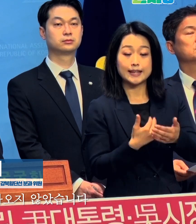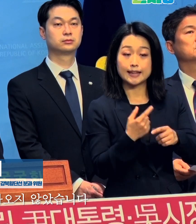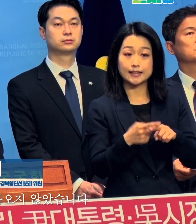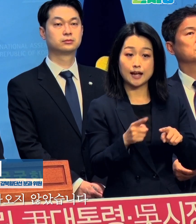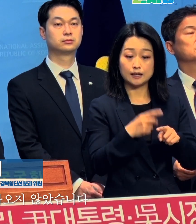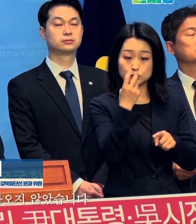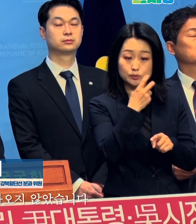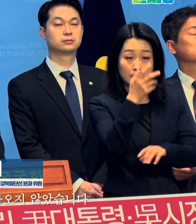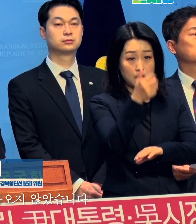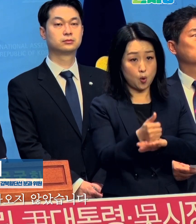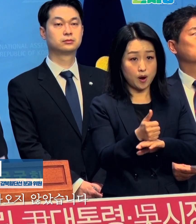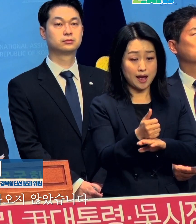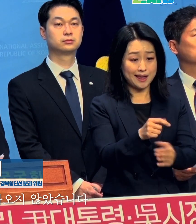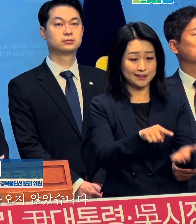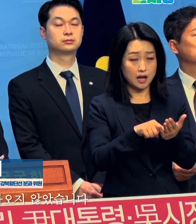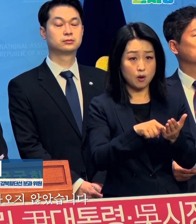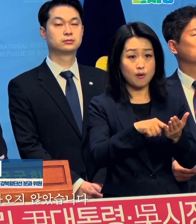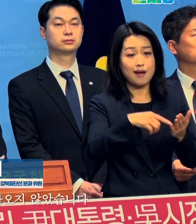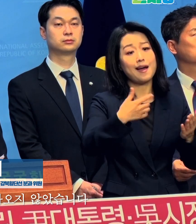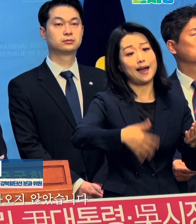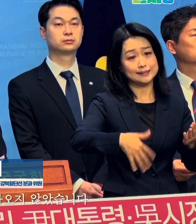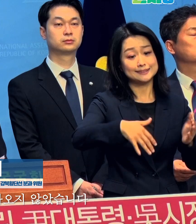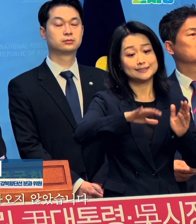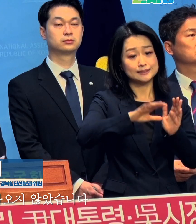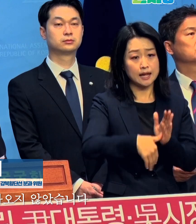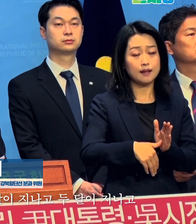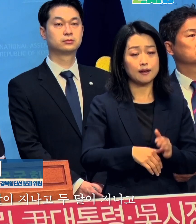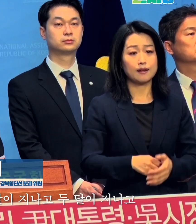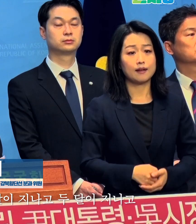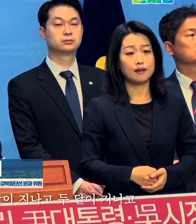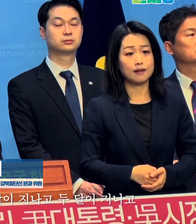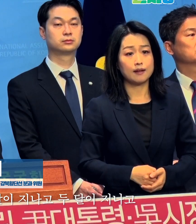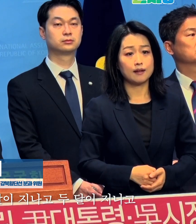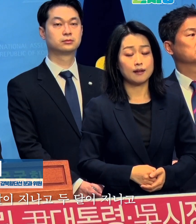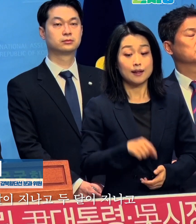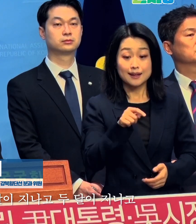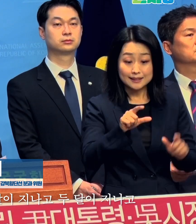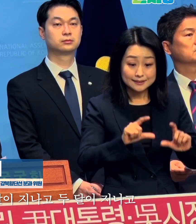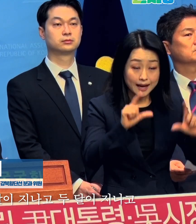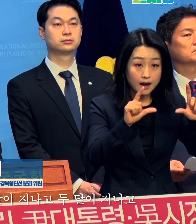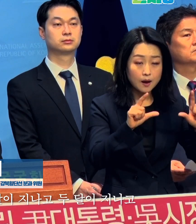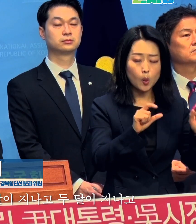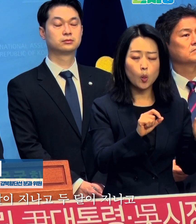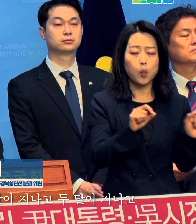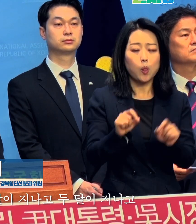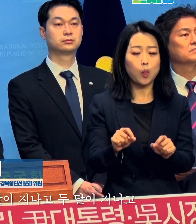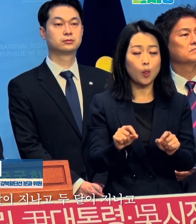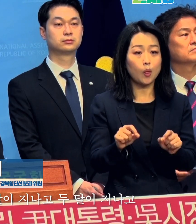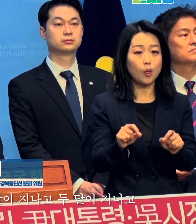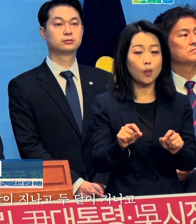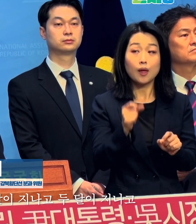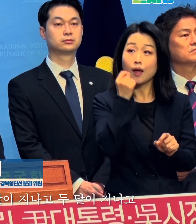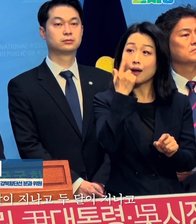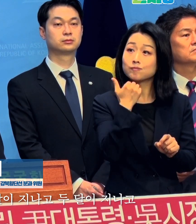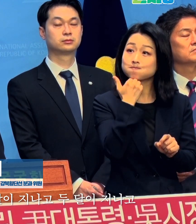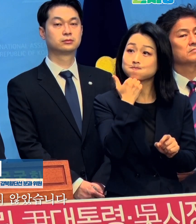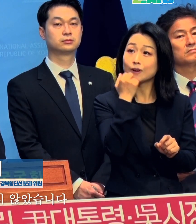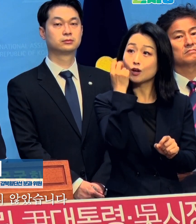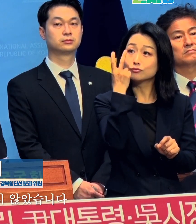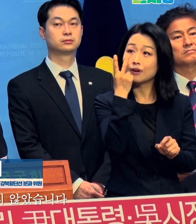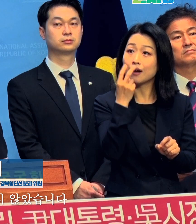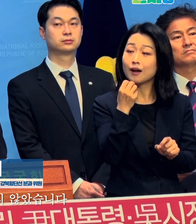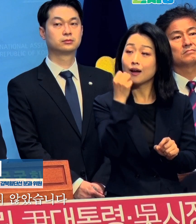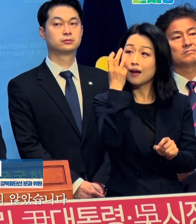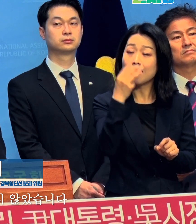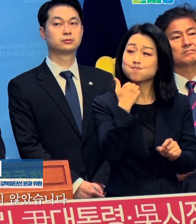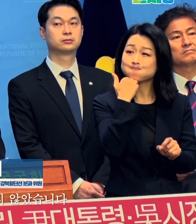예비타당성 조사 결과가 나오지 않았습니다. 나오기로 했던 날짜를 지나고 한 달이 지나고 두 달이 지나고 세